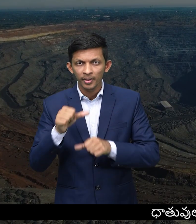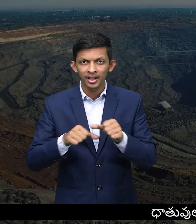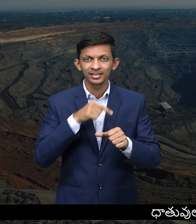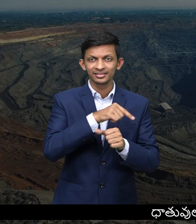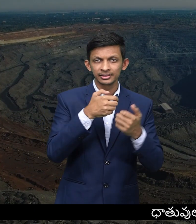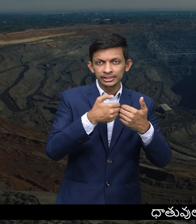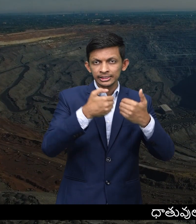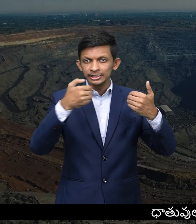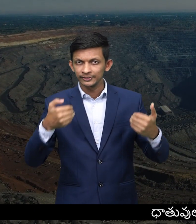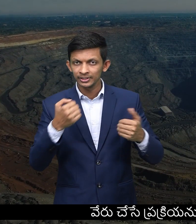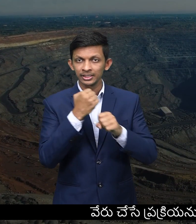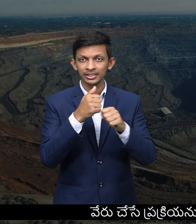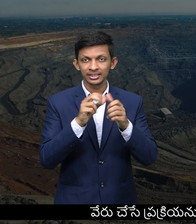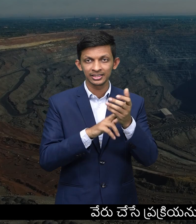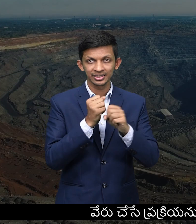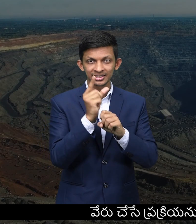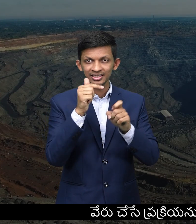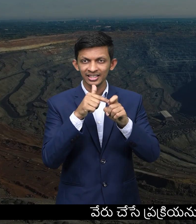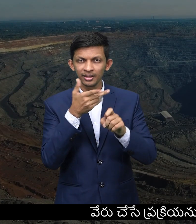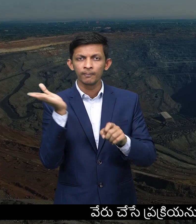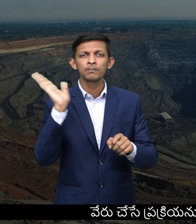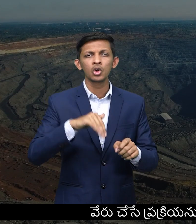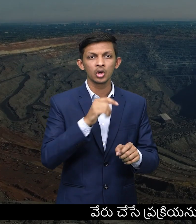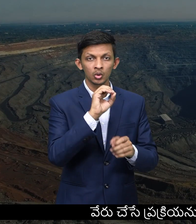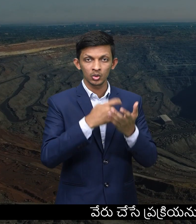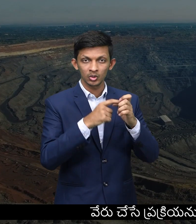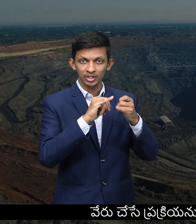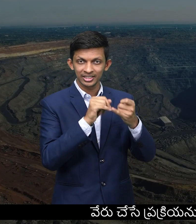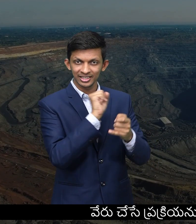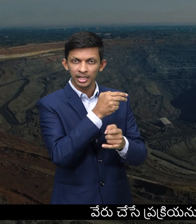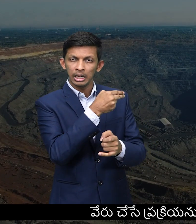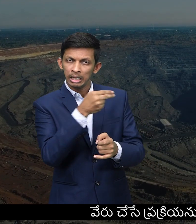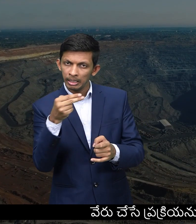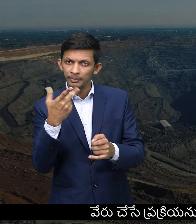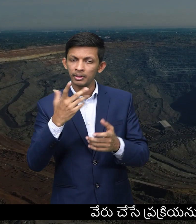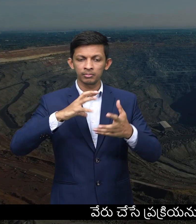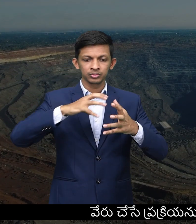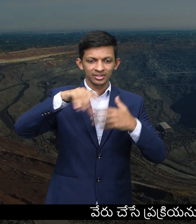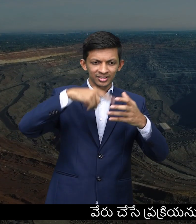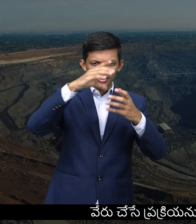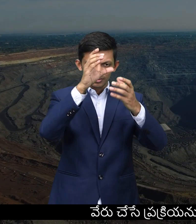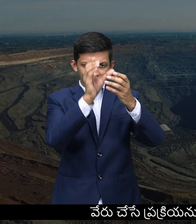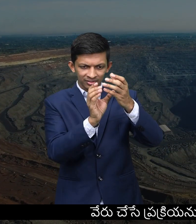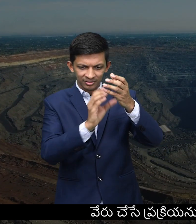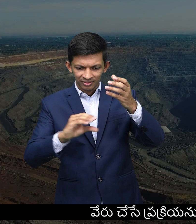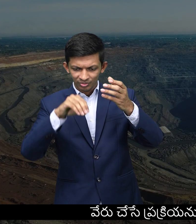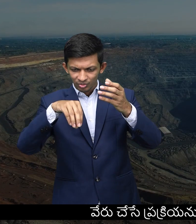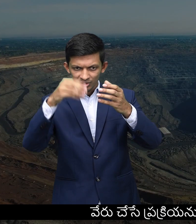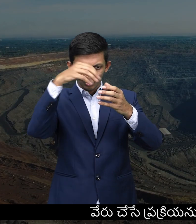ధాతువుల నుండి గ్యాంగ్యూని వేరుచేసే ప్రక్రియను ధాతువుల సాంద్రత అంటారు.